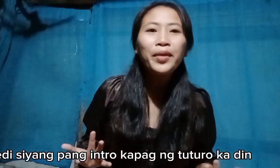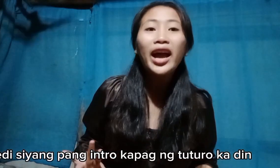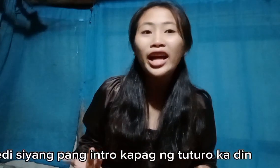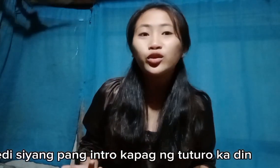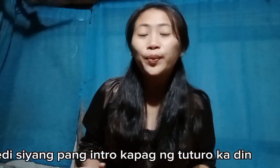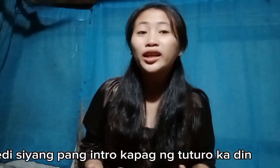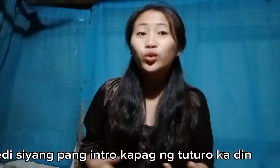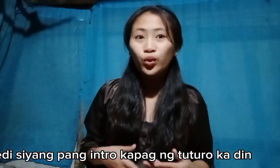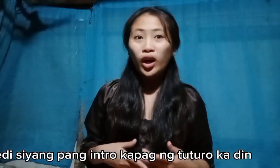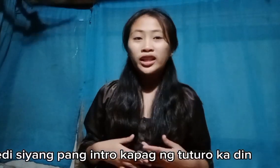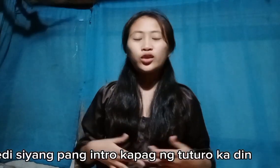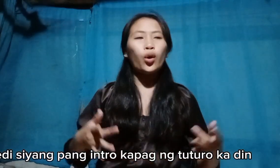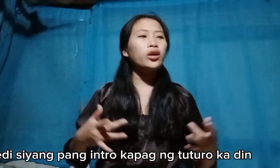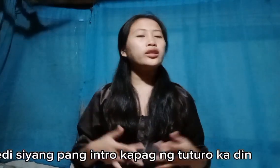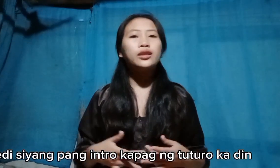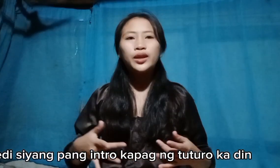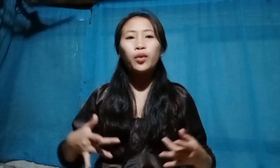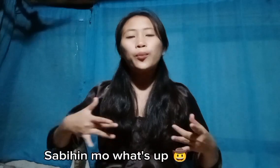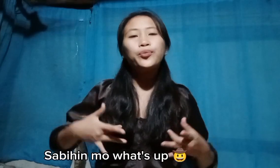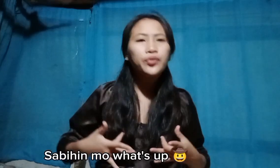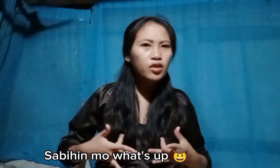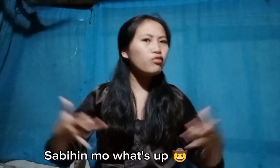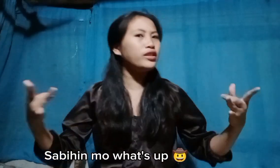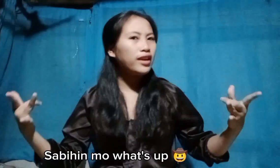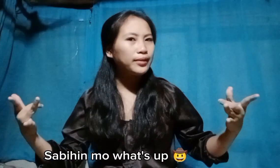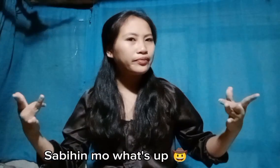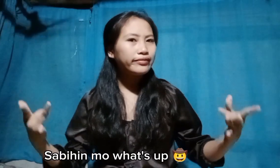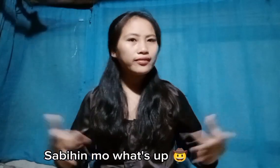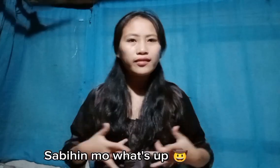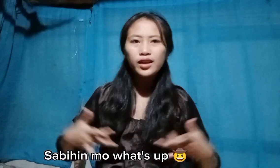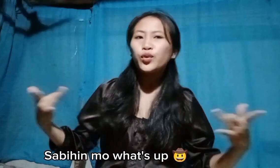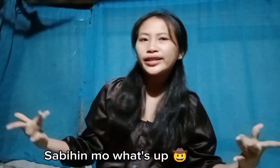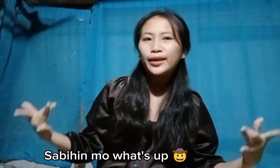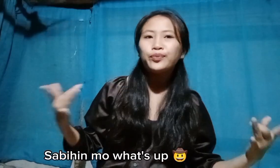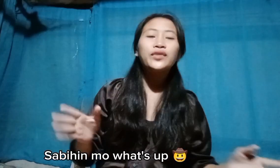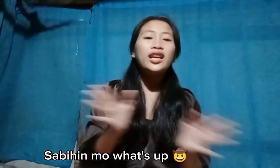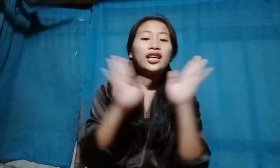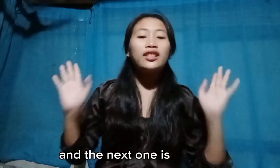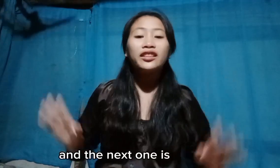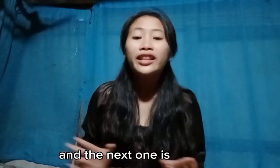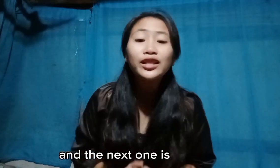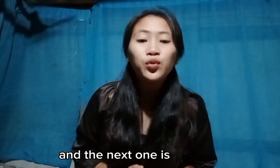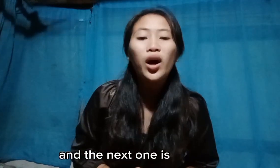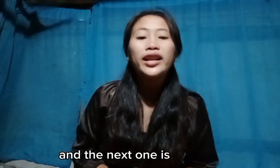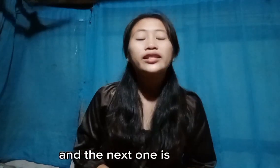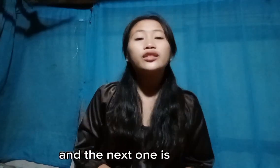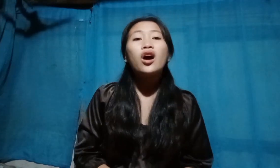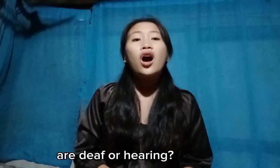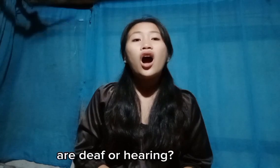pang intro pag nagtuturo ka din ito. Sabihin mo, what's up? What's up? Then the next one is,